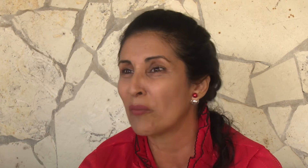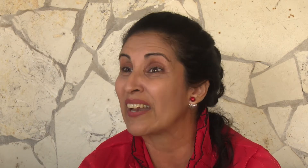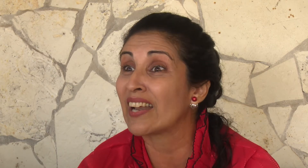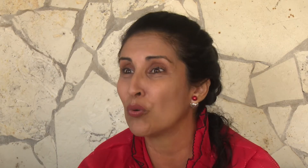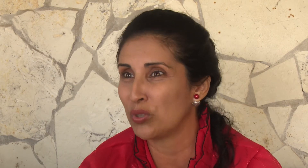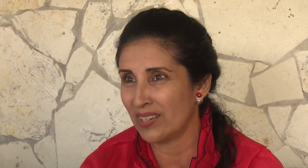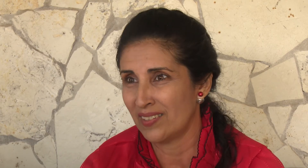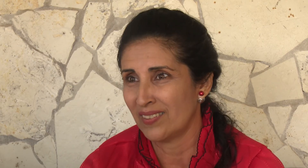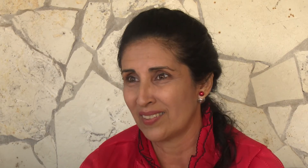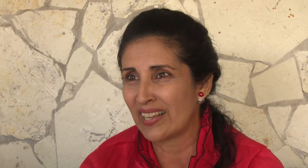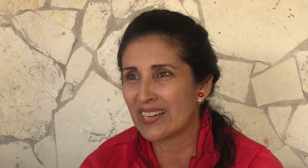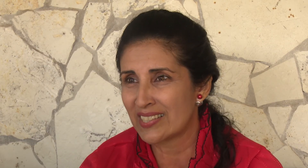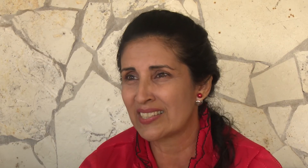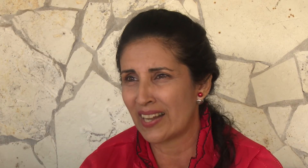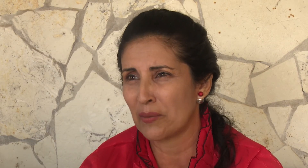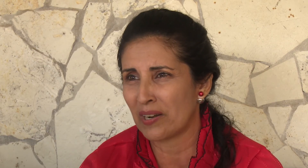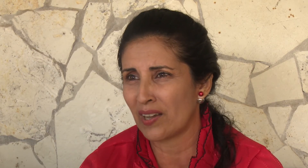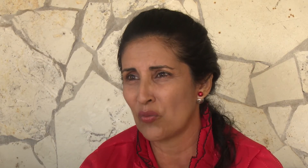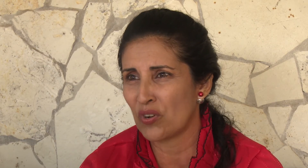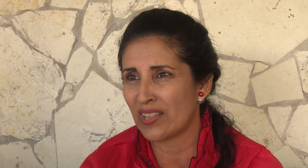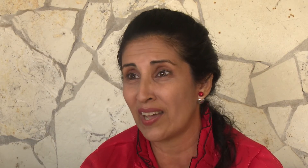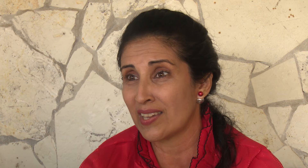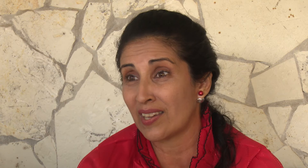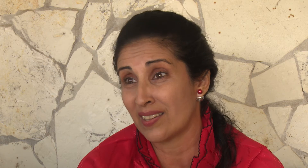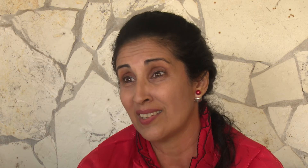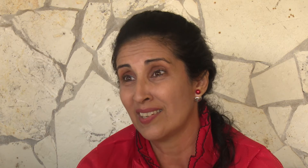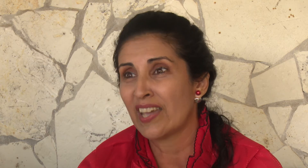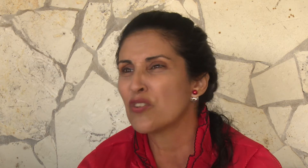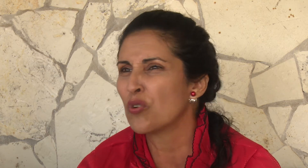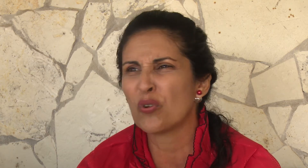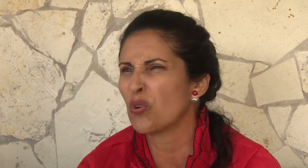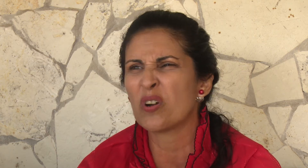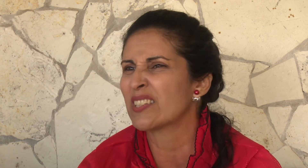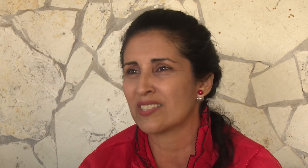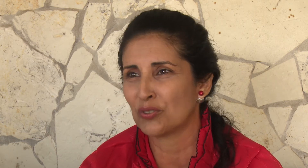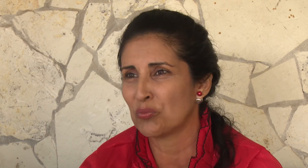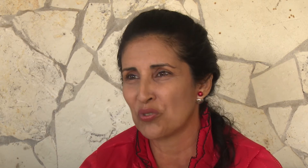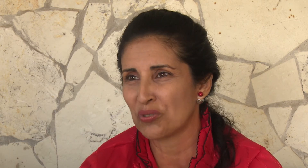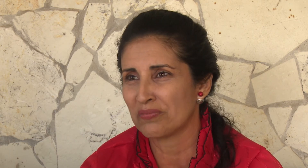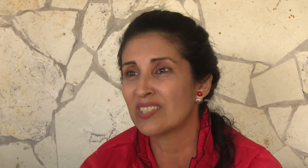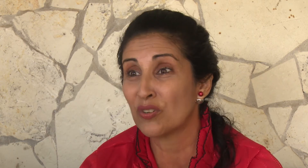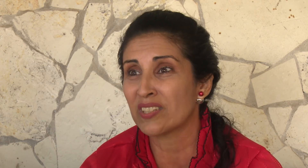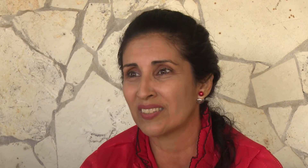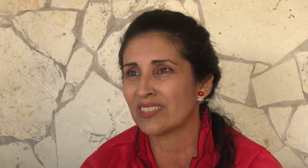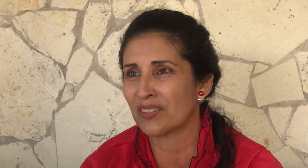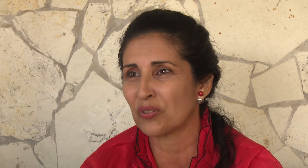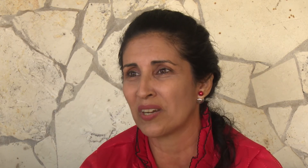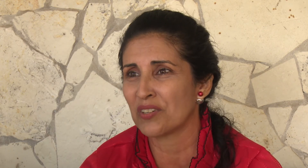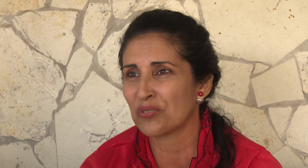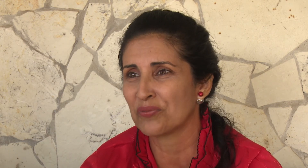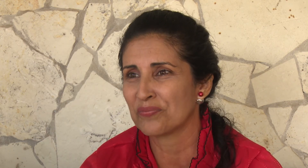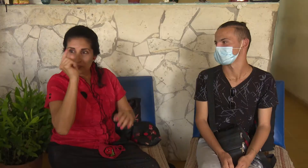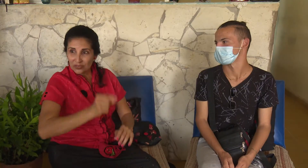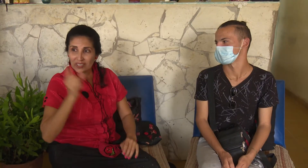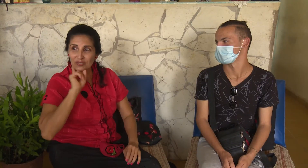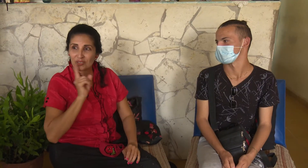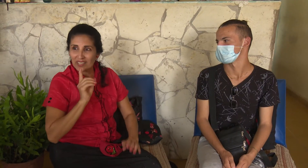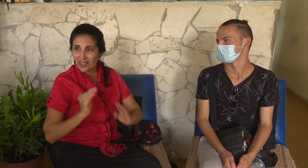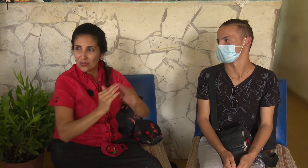saber que era útil, que era necesario para la comunidad y que ellos los necesito mucho, sigo necesitándolos a ellos. Beatriz